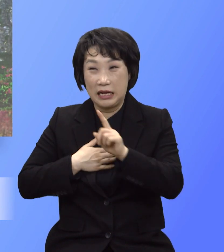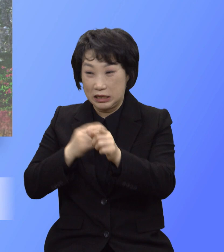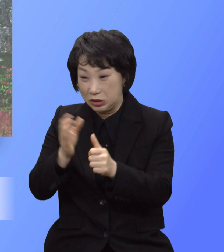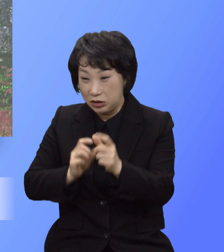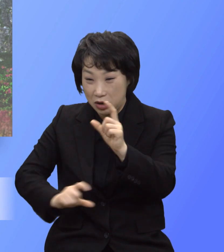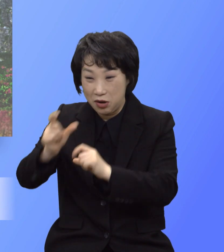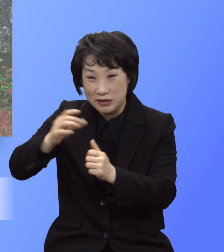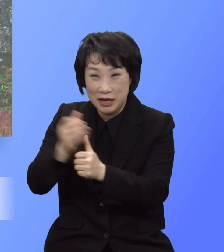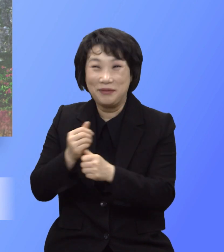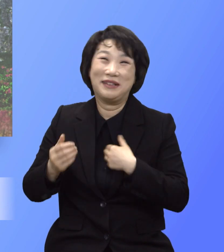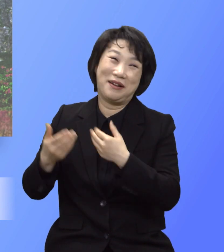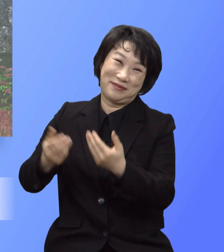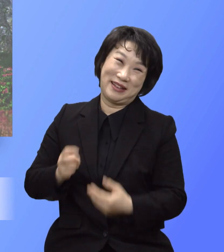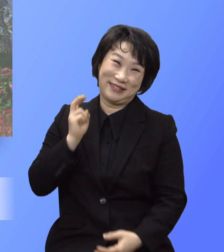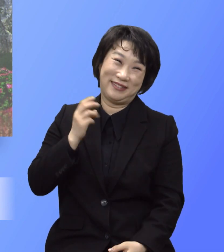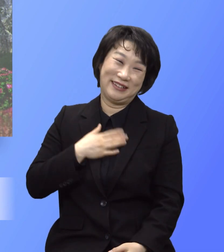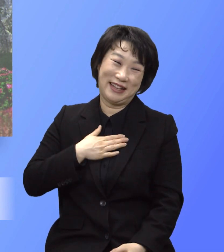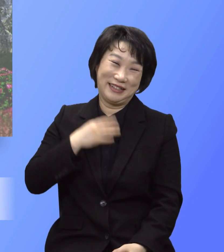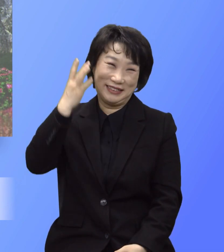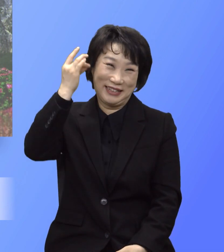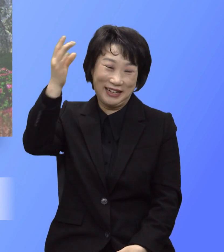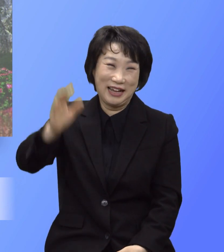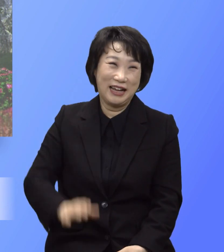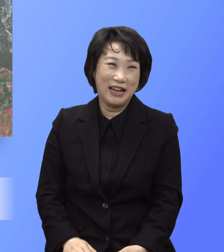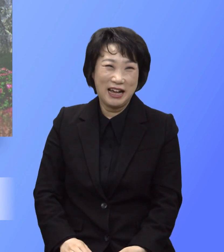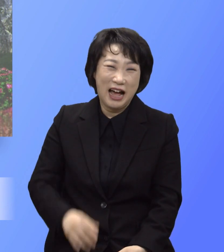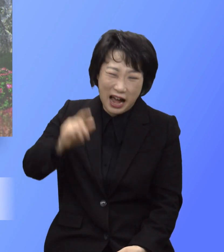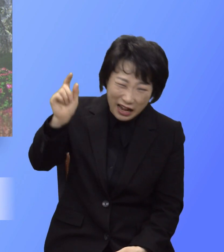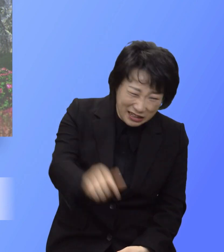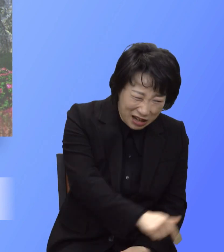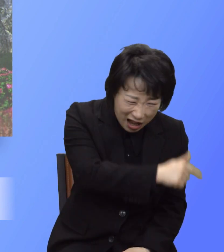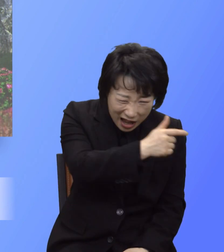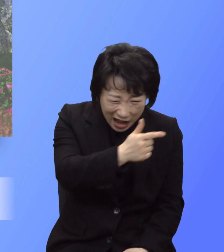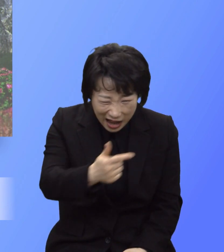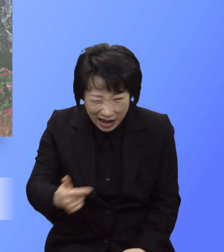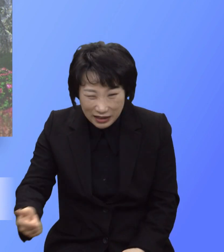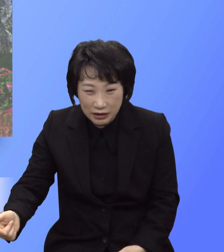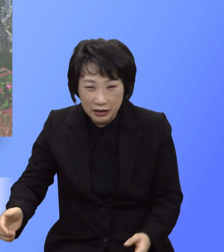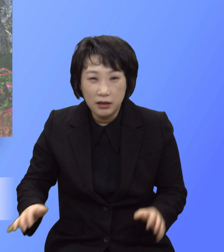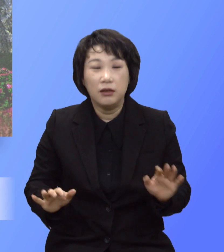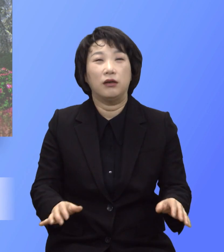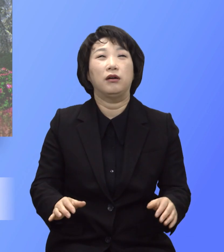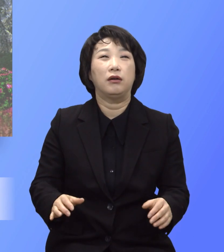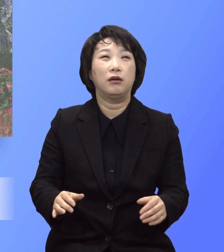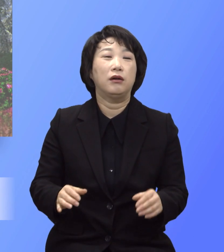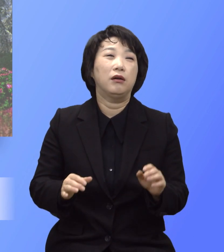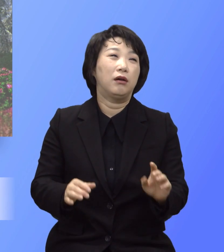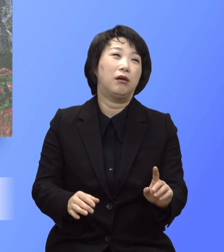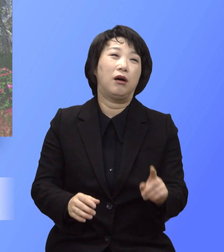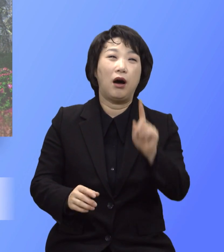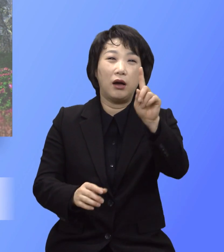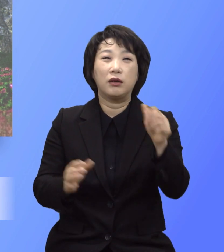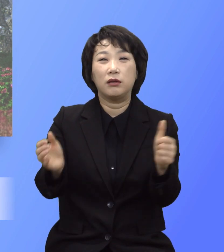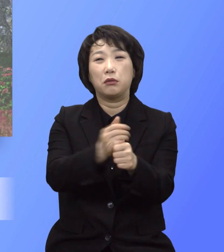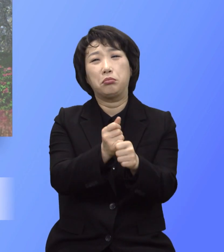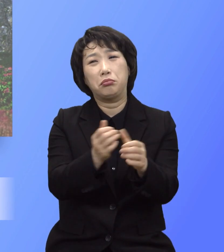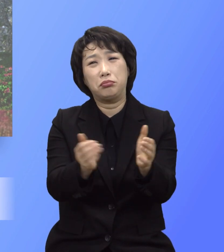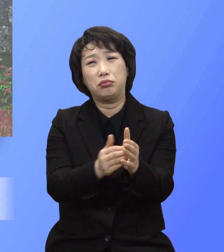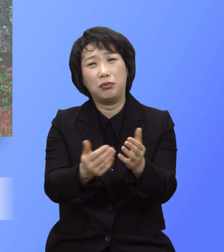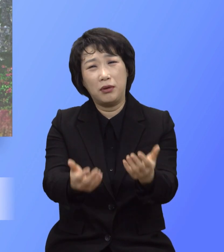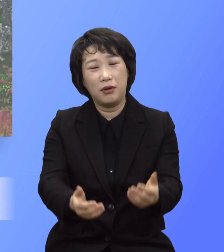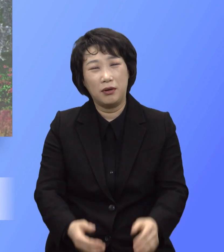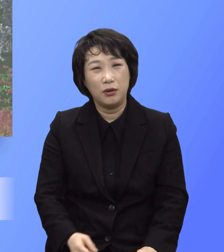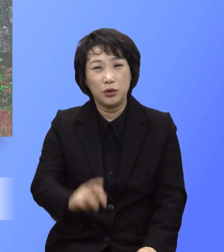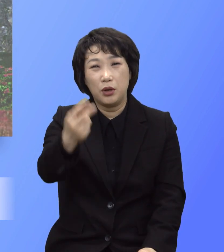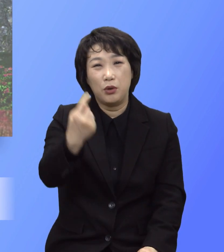텐데 그걸 한나절 내댕이다 한 마리밖에 못 잡아요. 그리고 이제